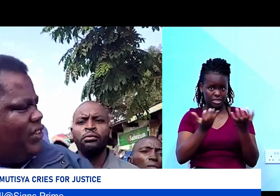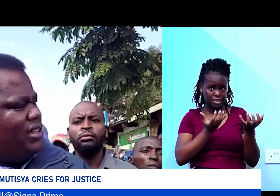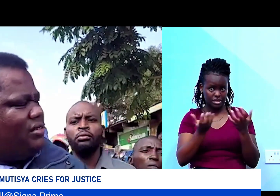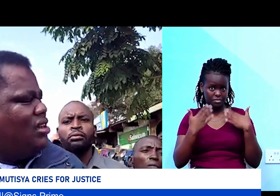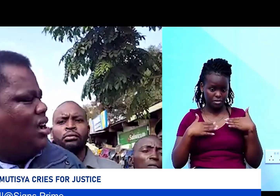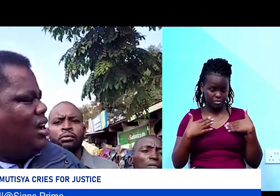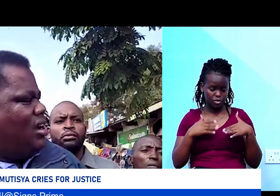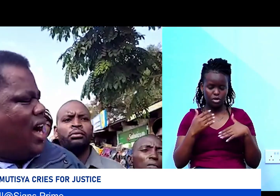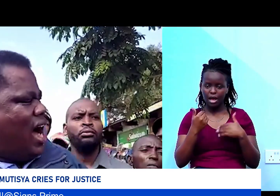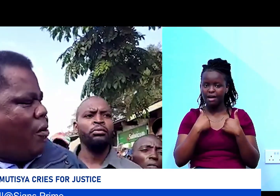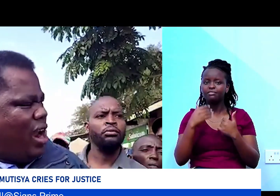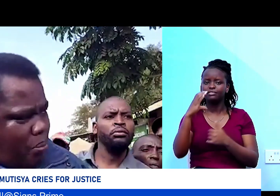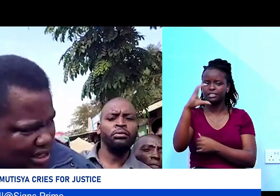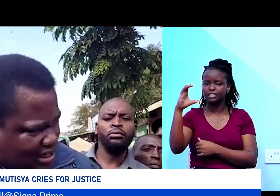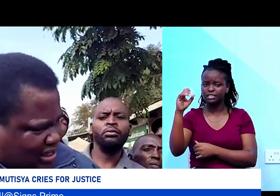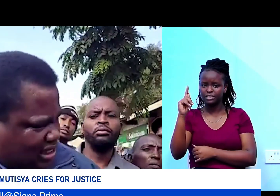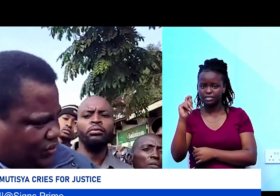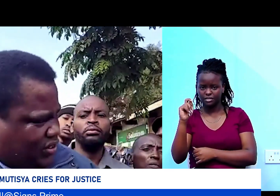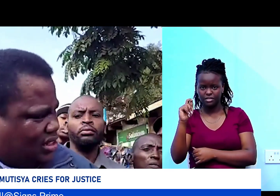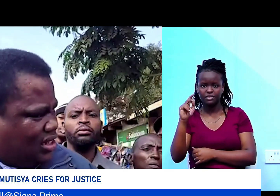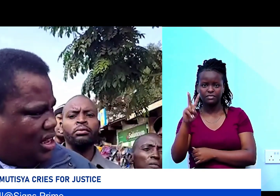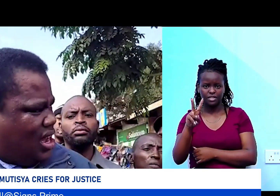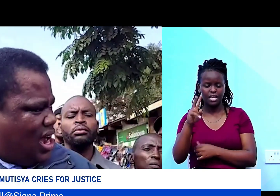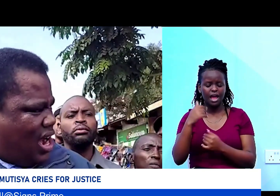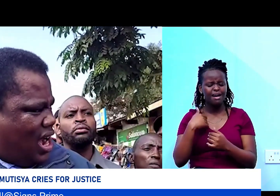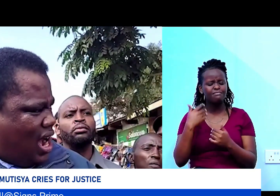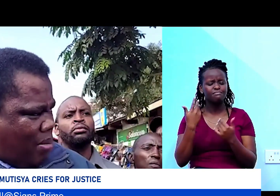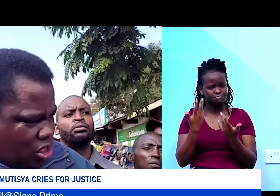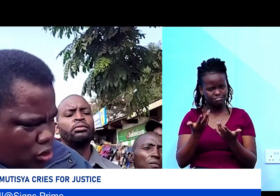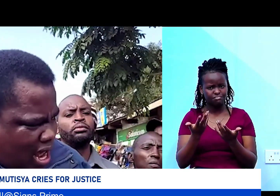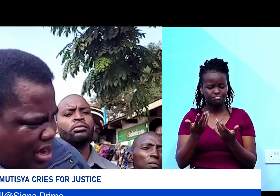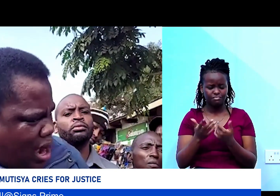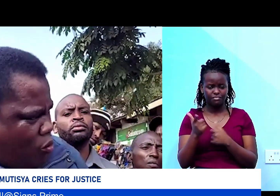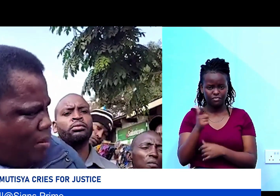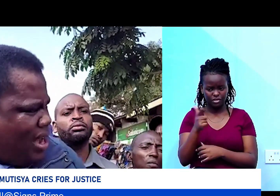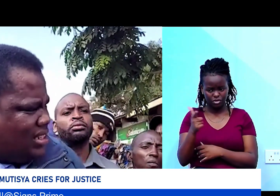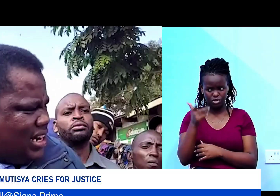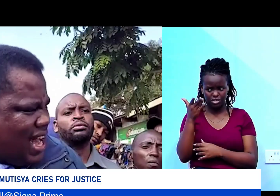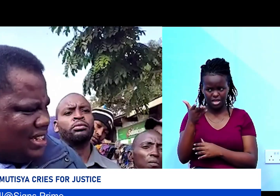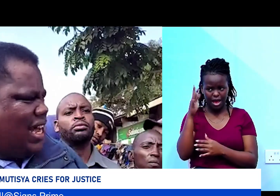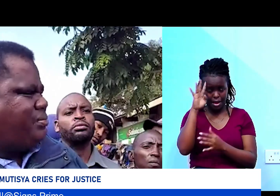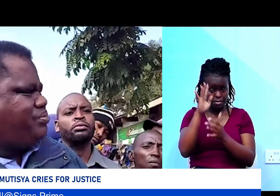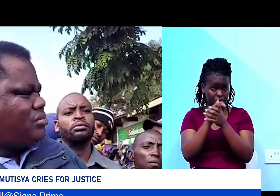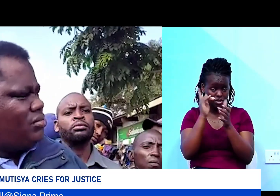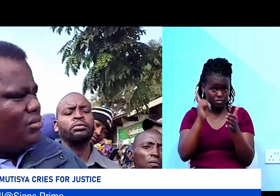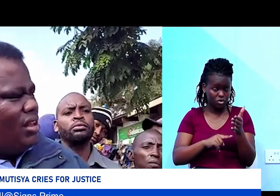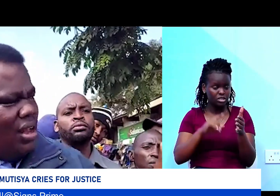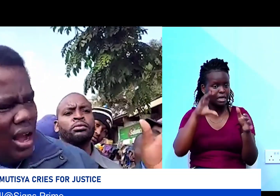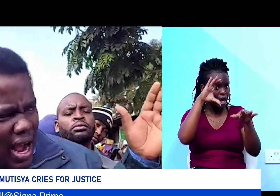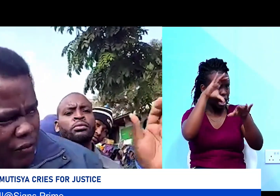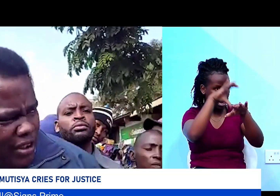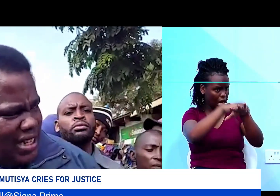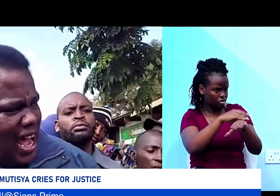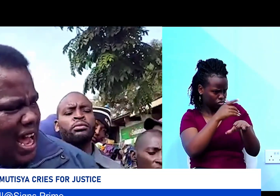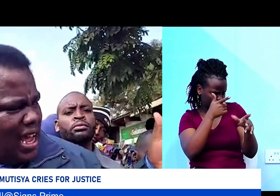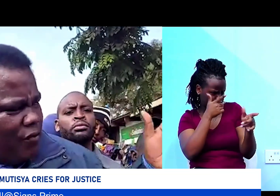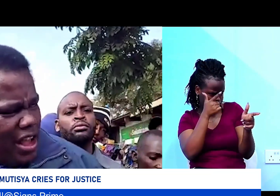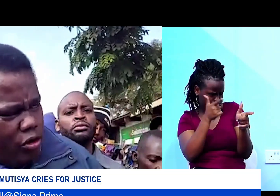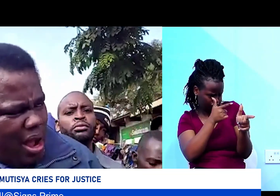CCTV, wana picha za CCTV ambazo tunaamini ya kwamba zilinasa afisa aliyefanya unyama